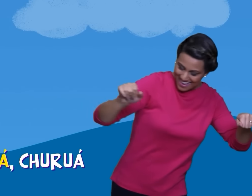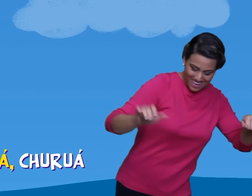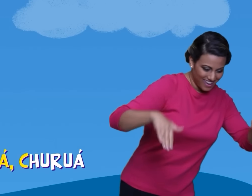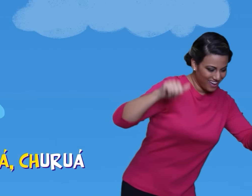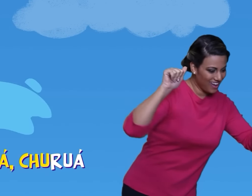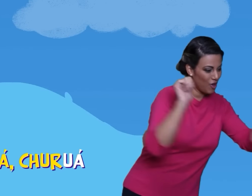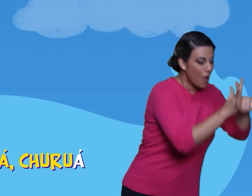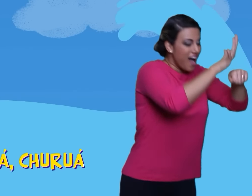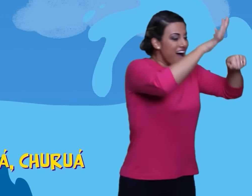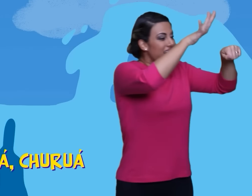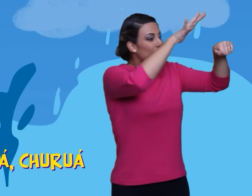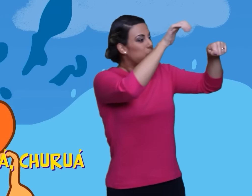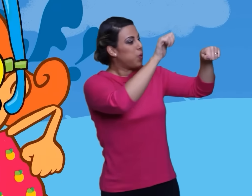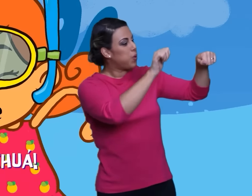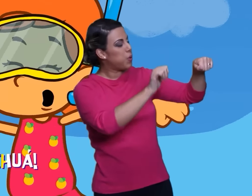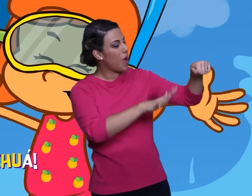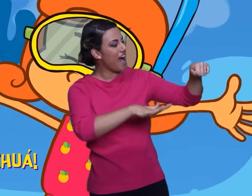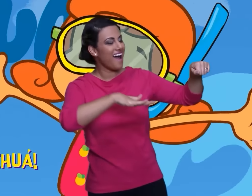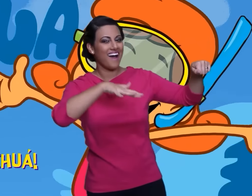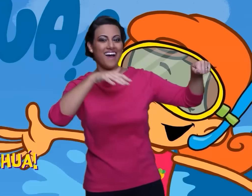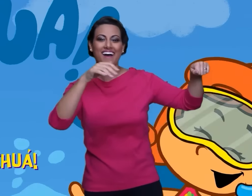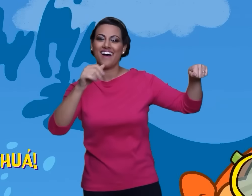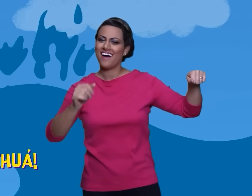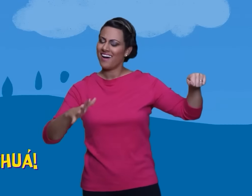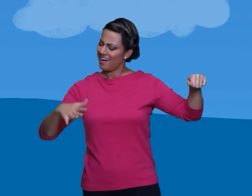Churuá, churuá, chuá,